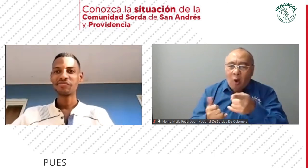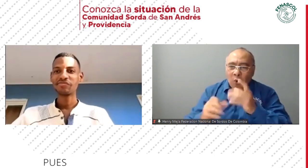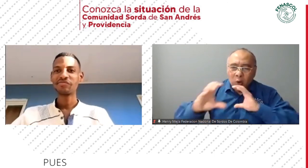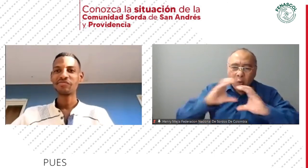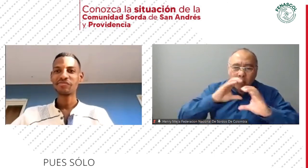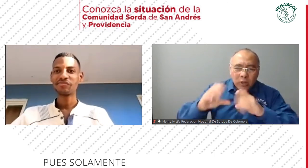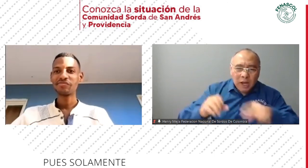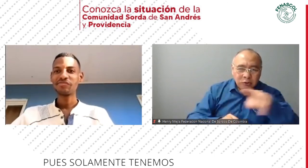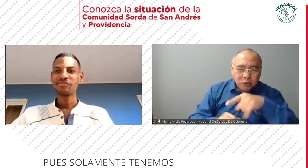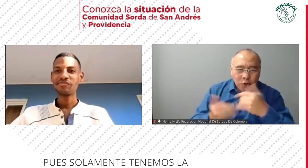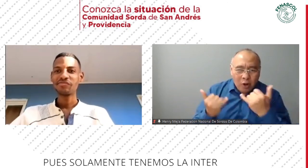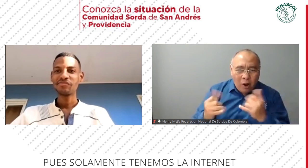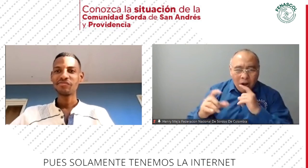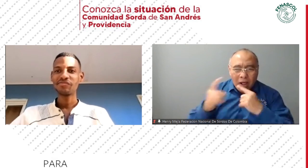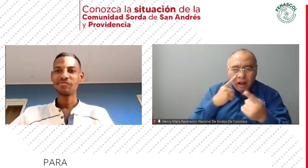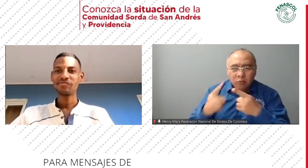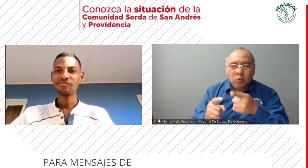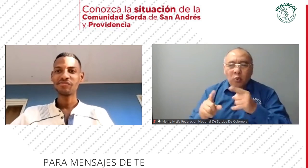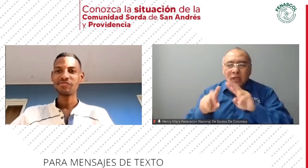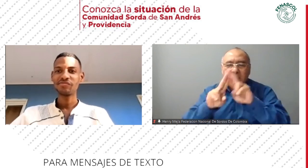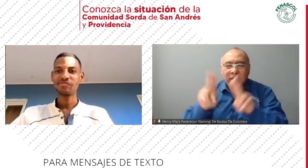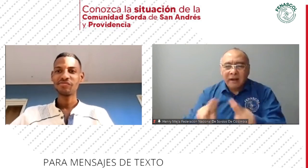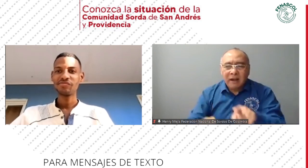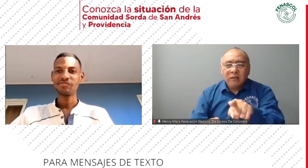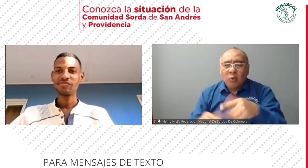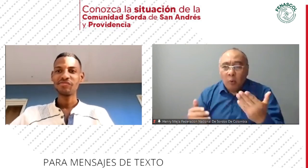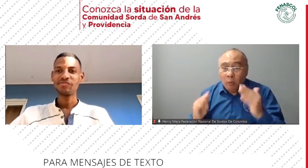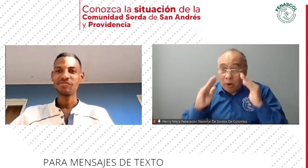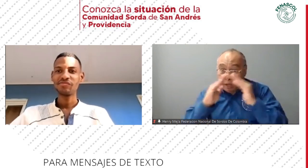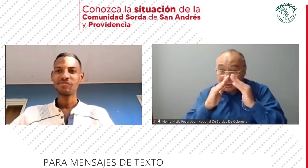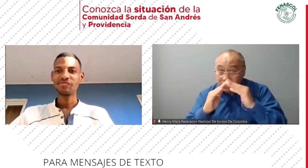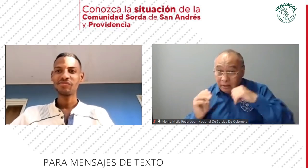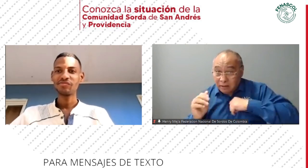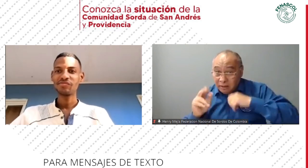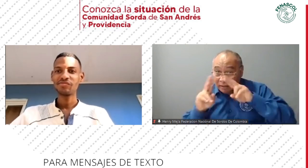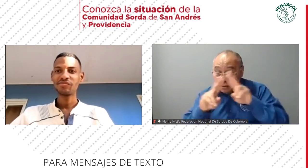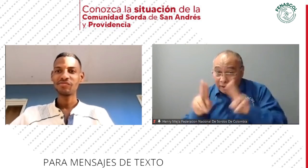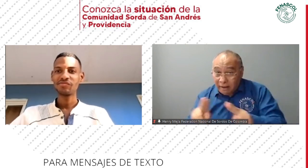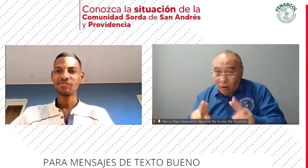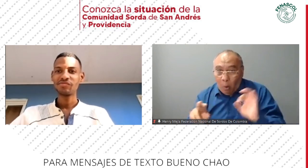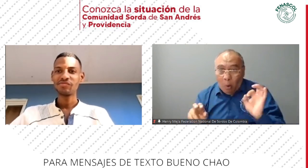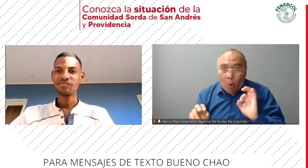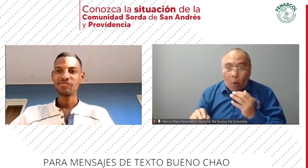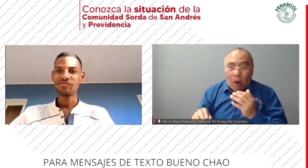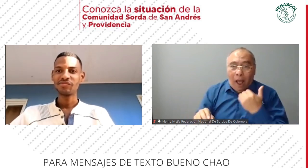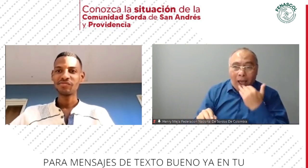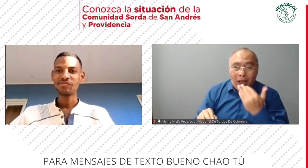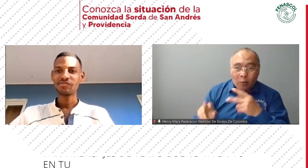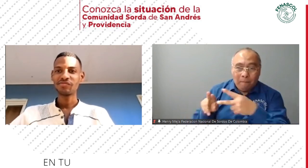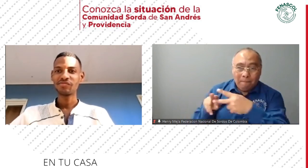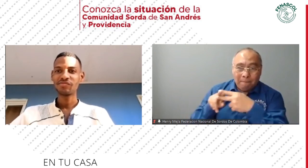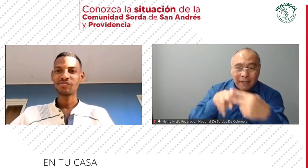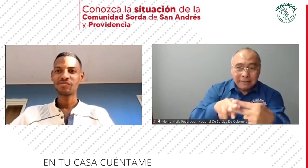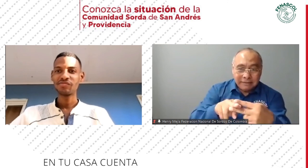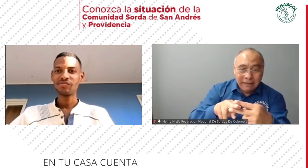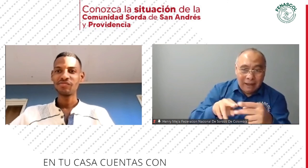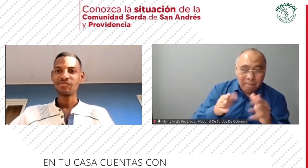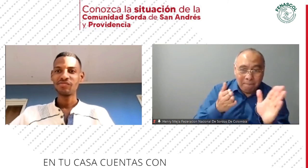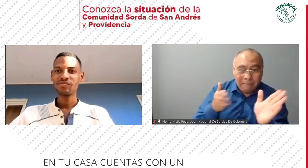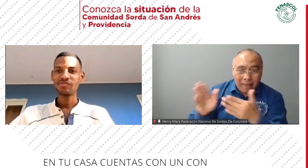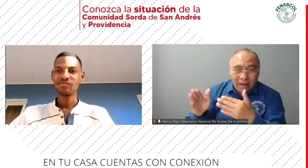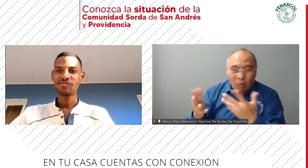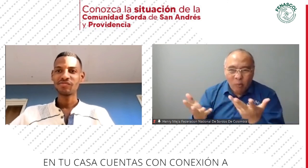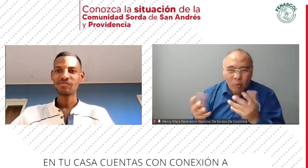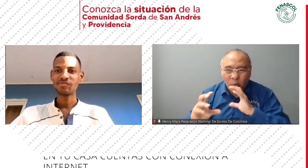pues solamente tenemos la internet para mensajes de texto bueno si tú en tu casa cuentas con